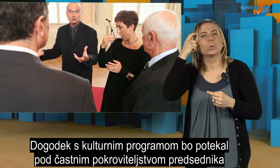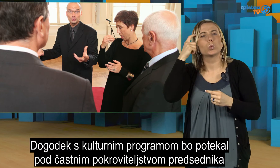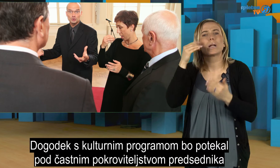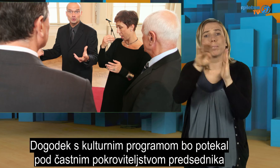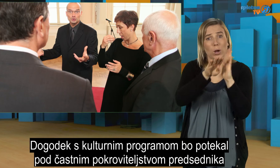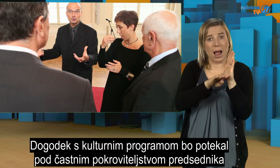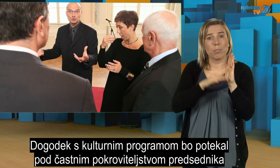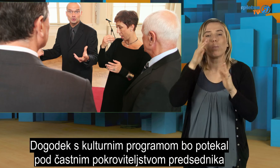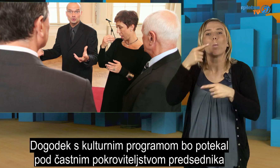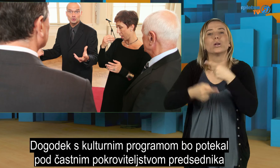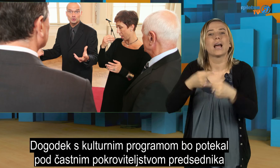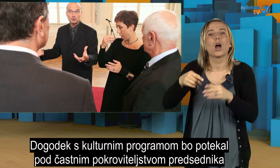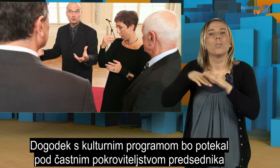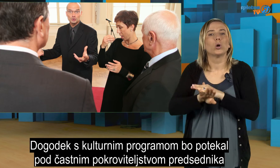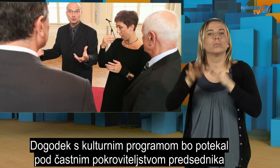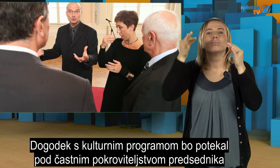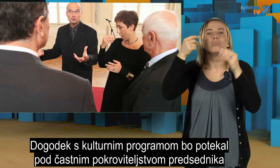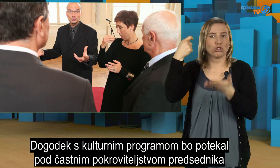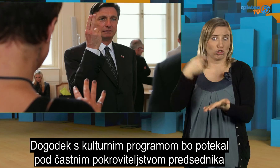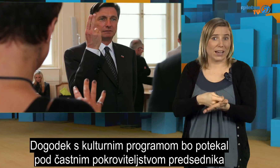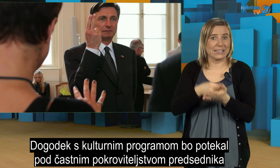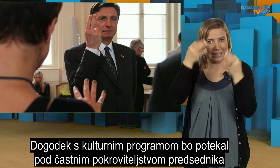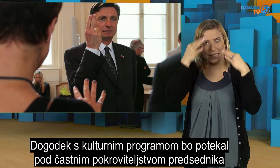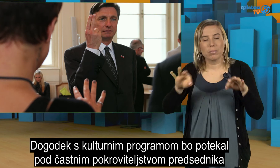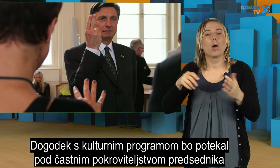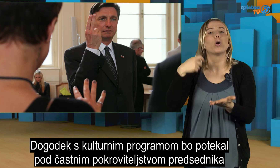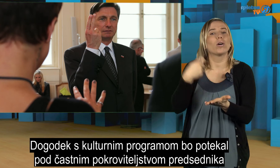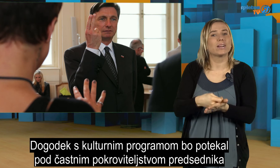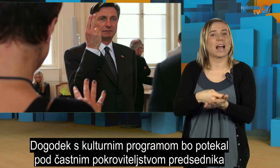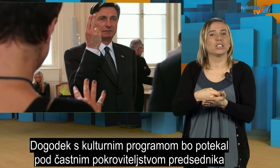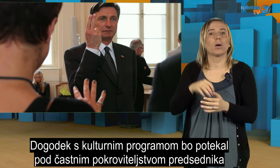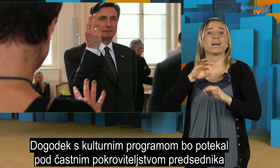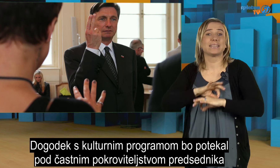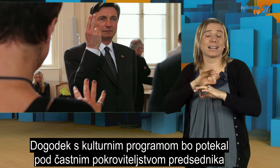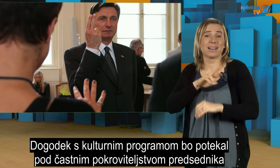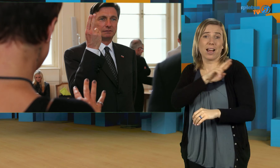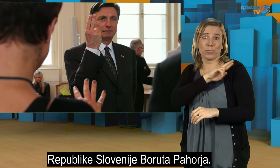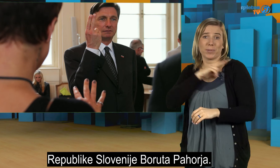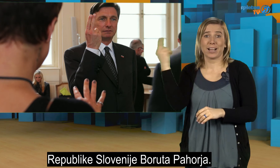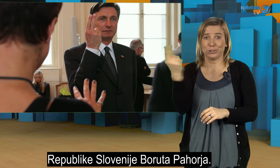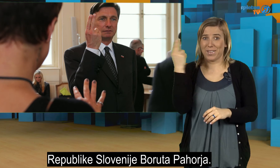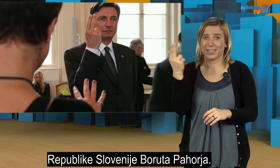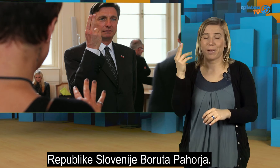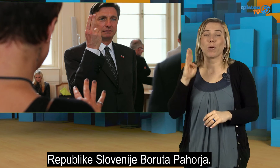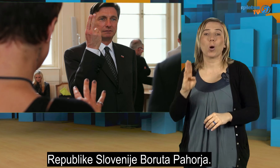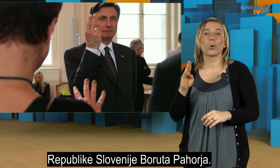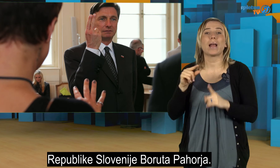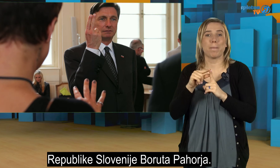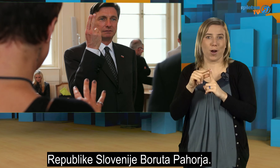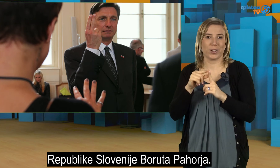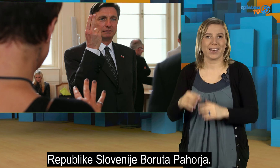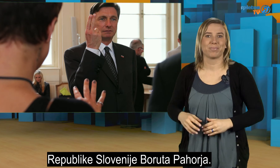Dogodek s kulturnim programom bo potekal pod častnim pokroviteljstvom predsednika Republike Slovenije Boruta Pahorja.